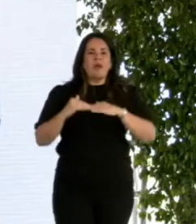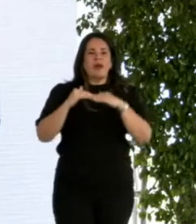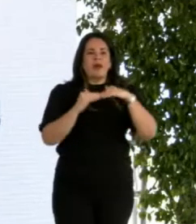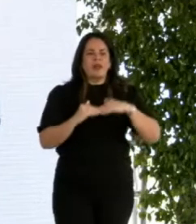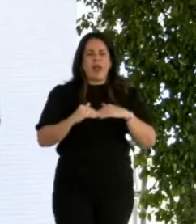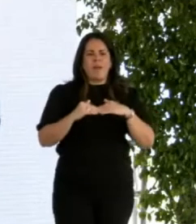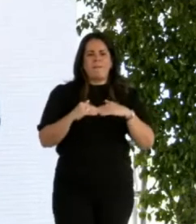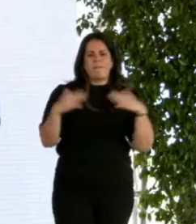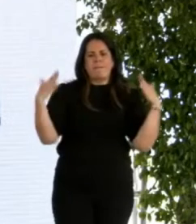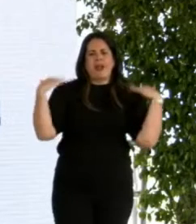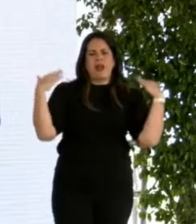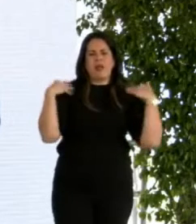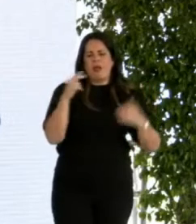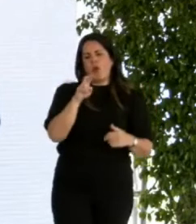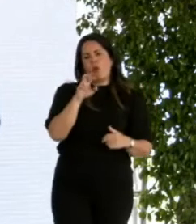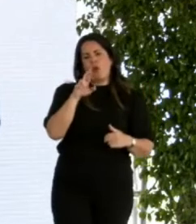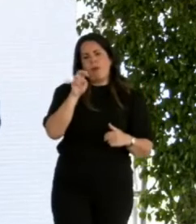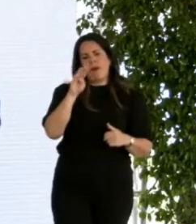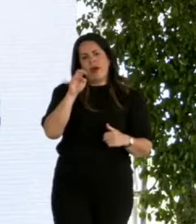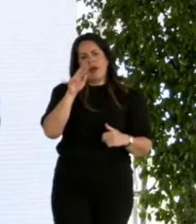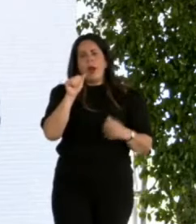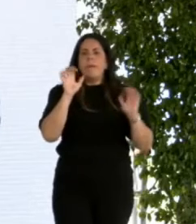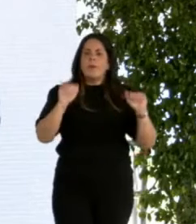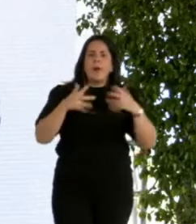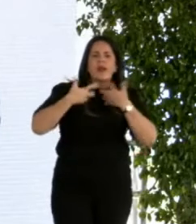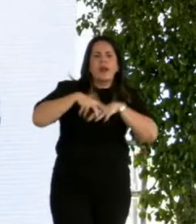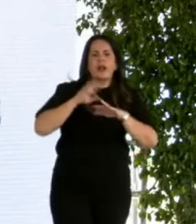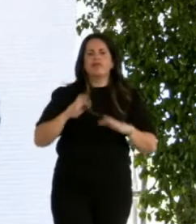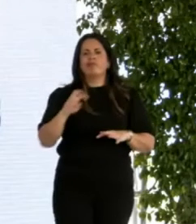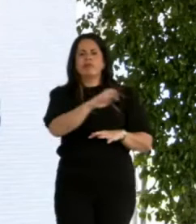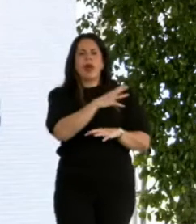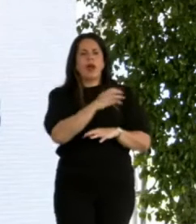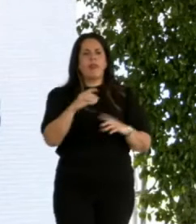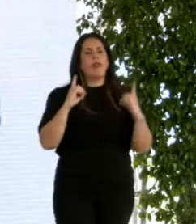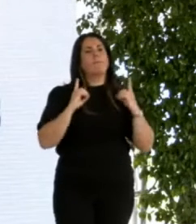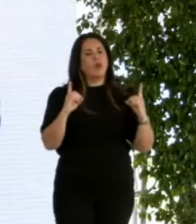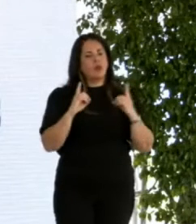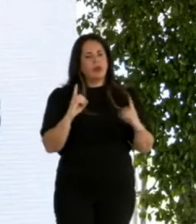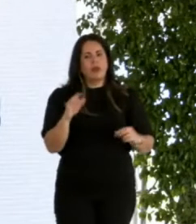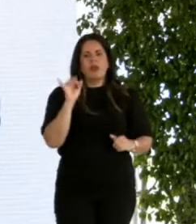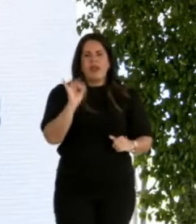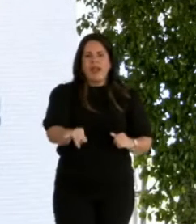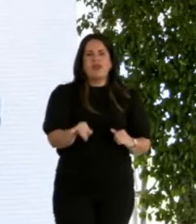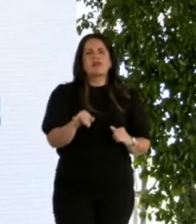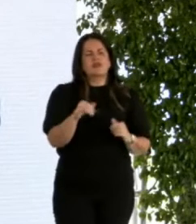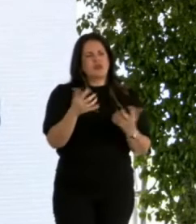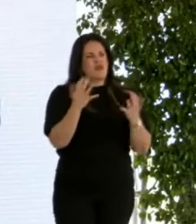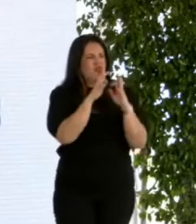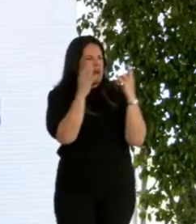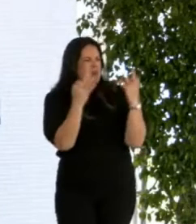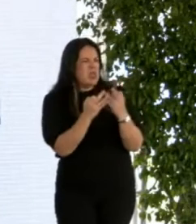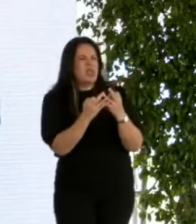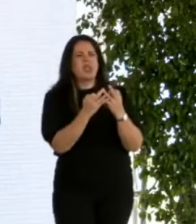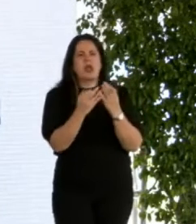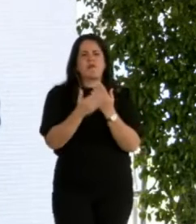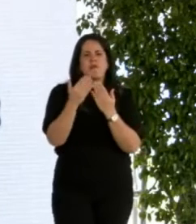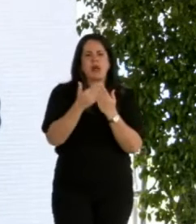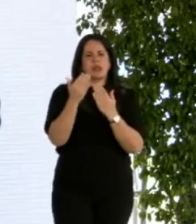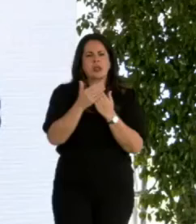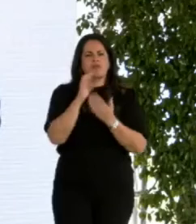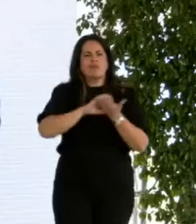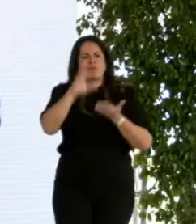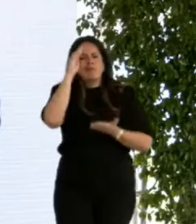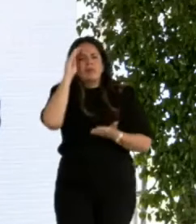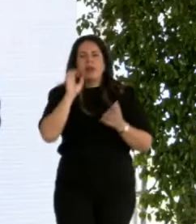urbana, para que tú puedas combinar tanto el turismo como el deporte. Es un deporte que se juega en familia, es bien fácil de aprender, que yo creo que es